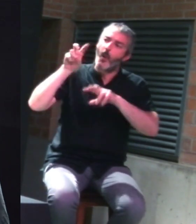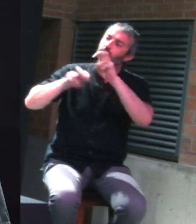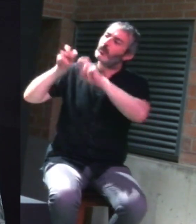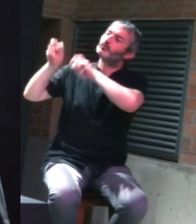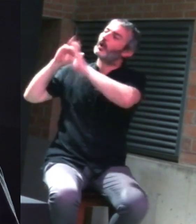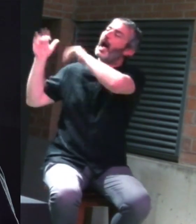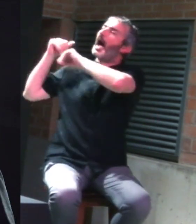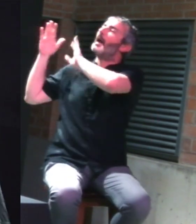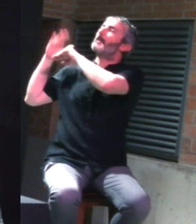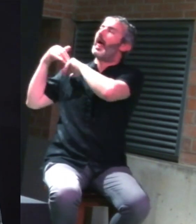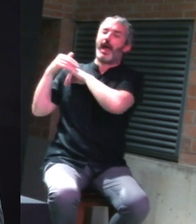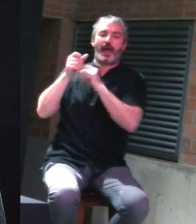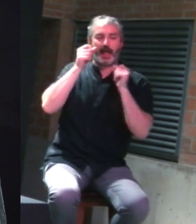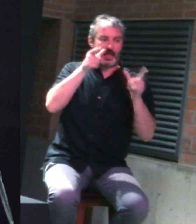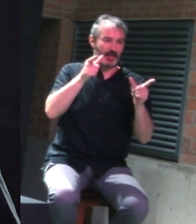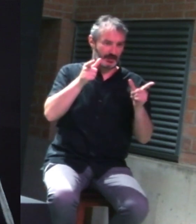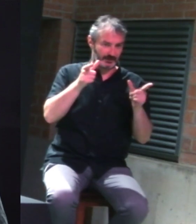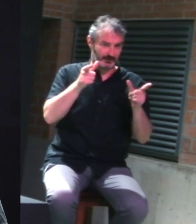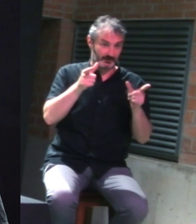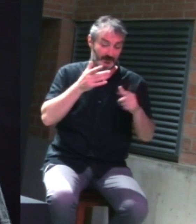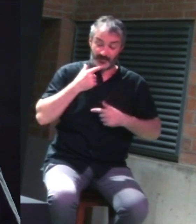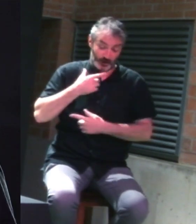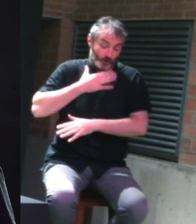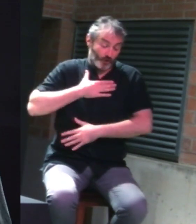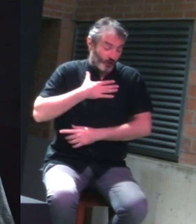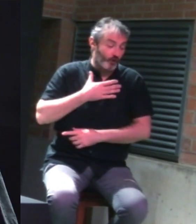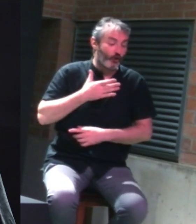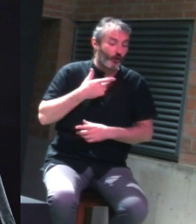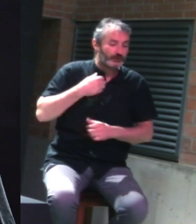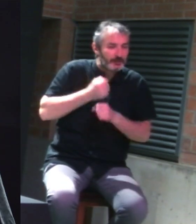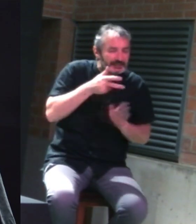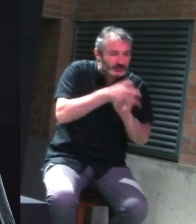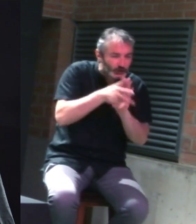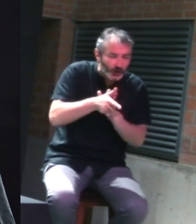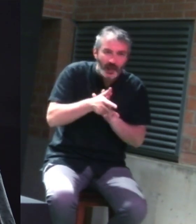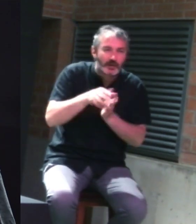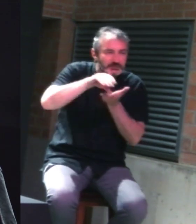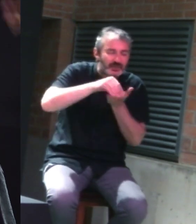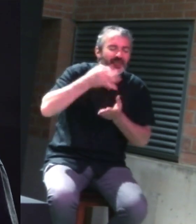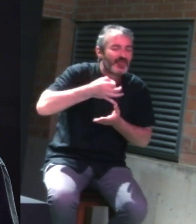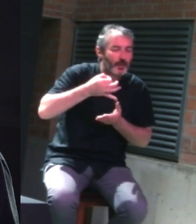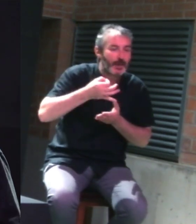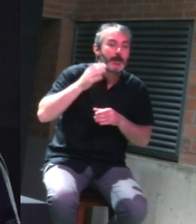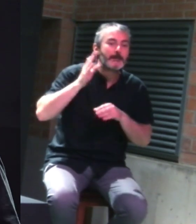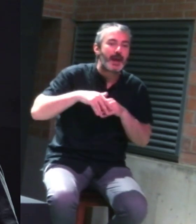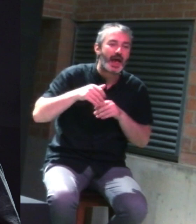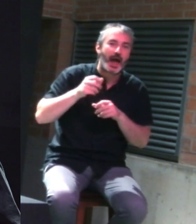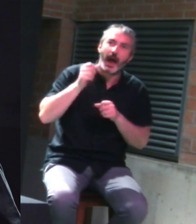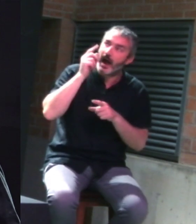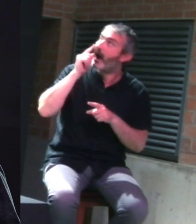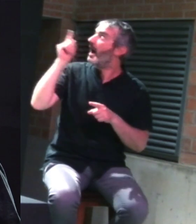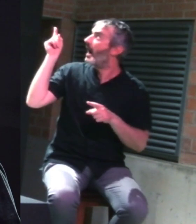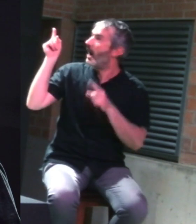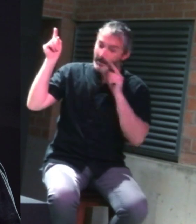pasado, pero yo creo que el valor, o al menos para mí como historiadora, el valor auténtico de conocer la historia es permitirnos conocer